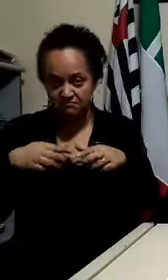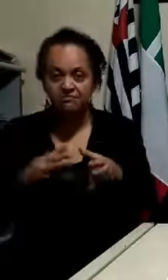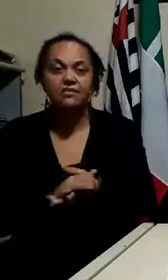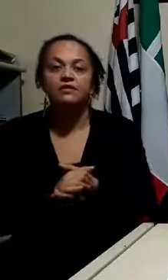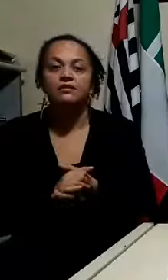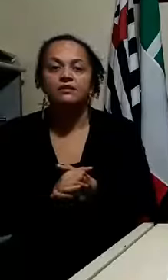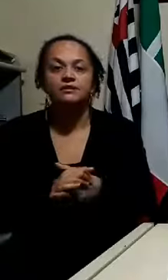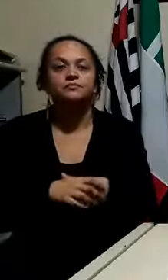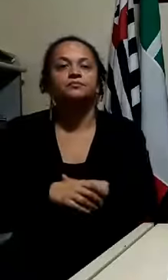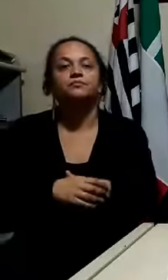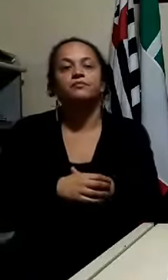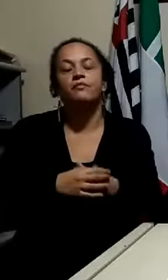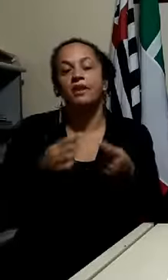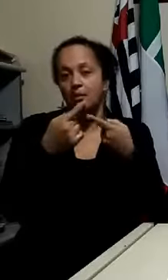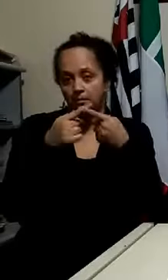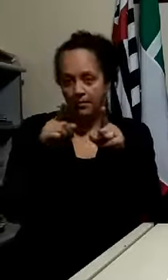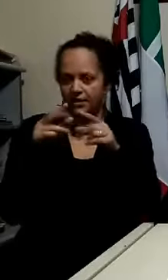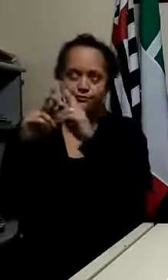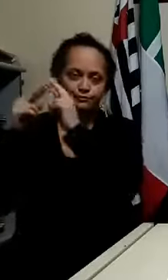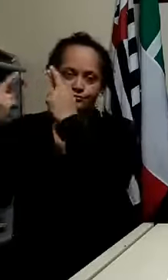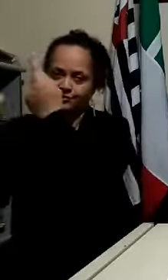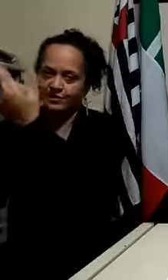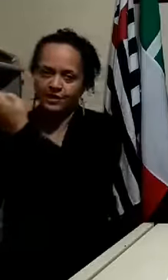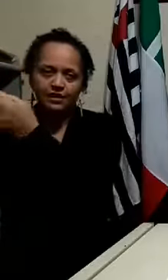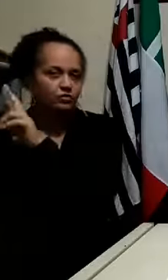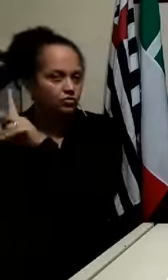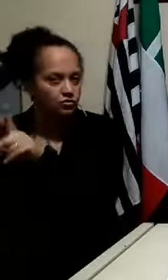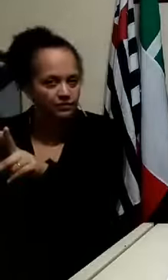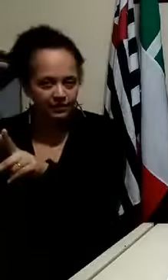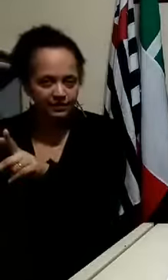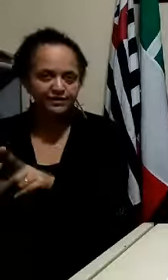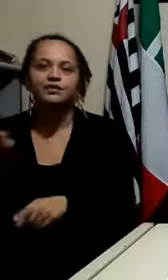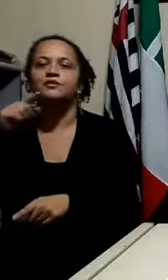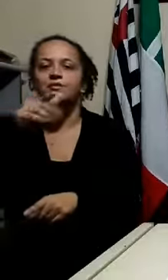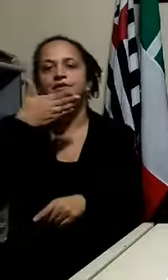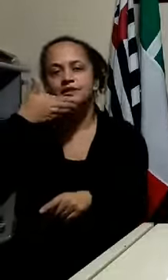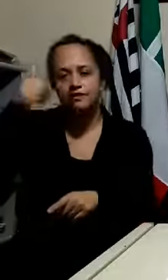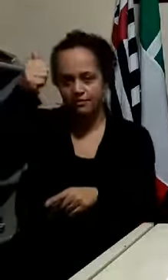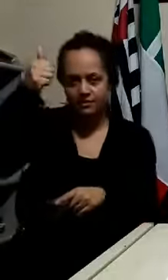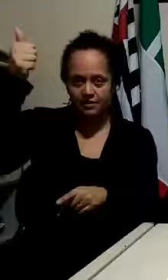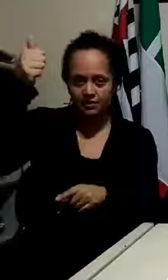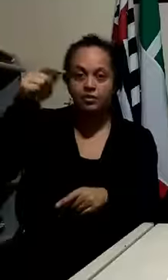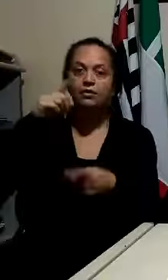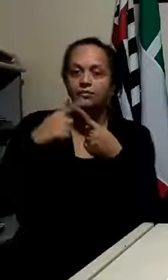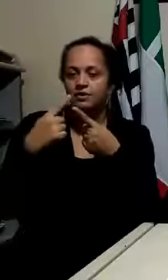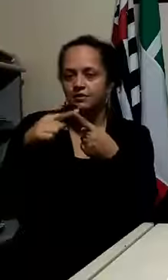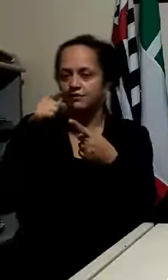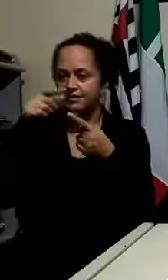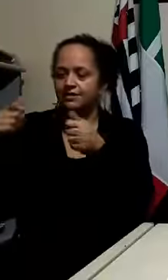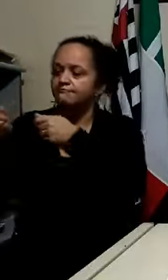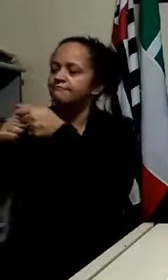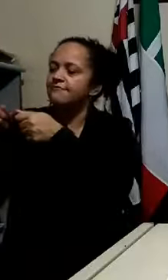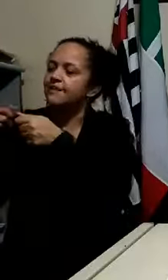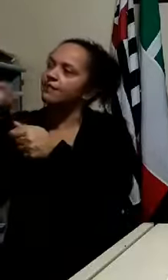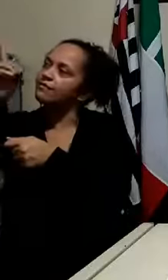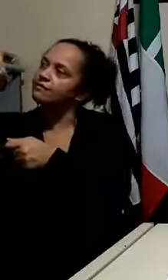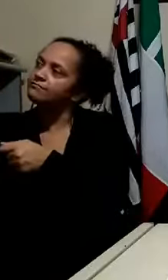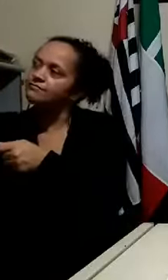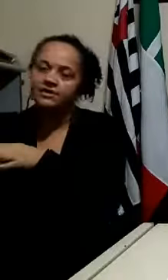não é aquele que é servido, é aquele que serve. E Jesus foi o maior exemplo